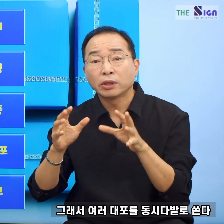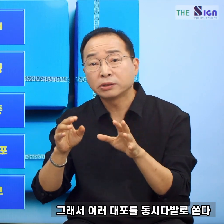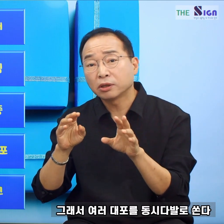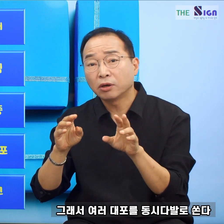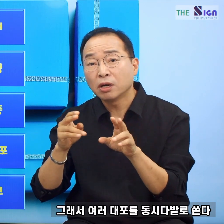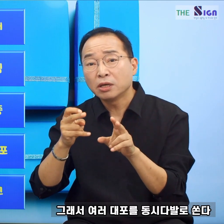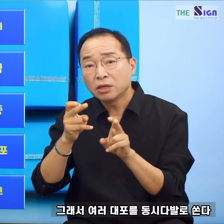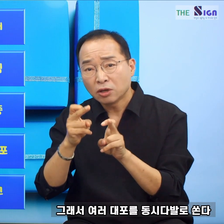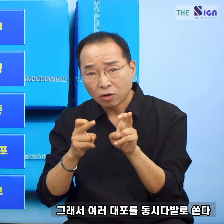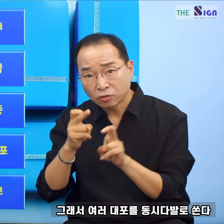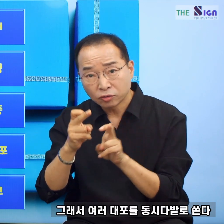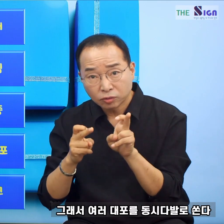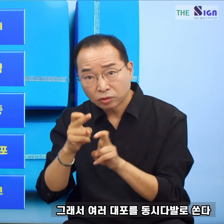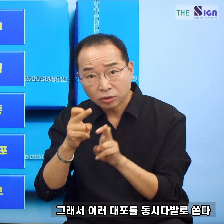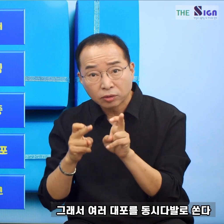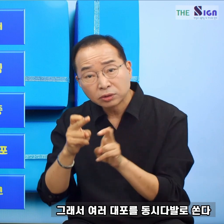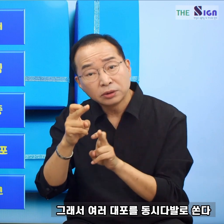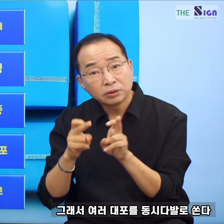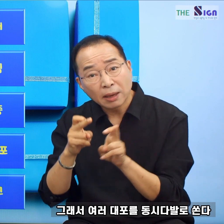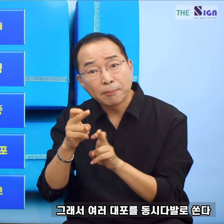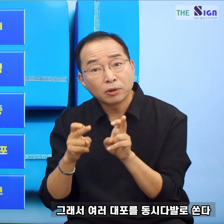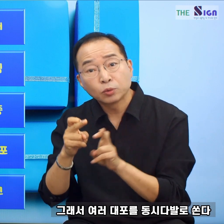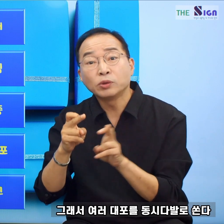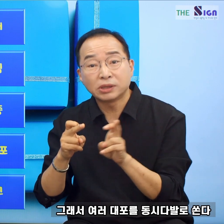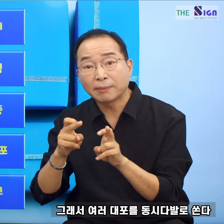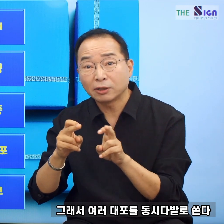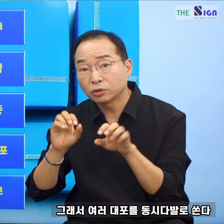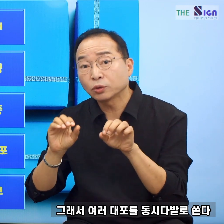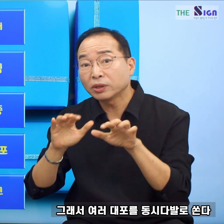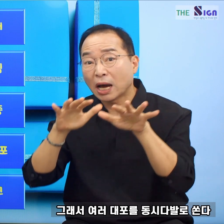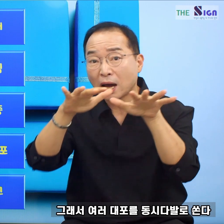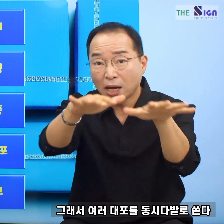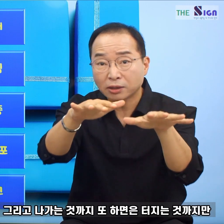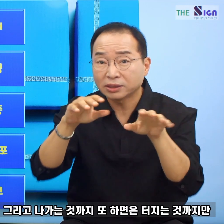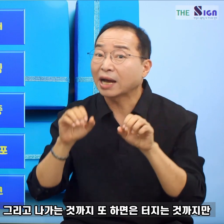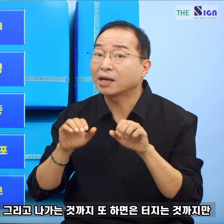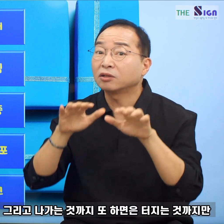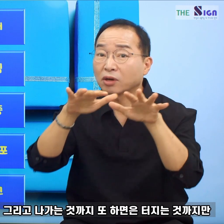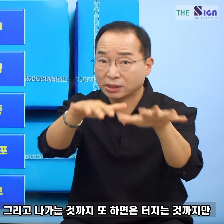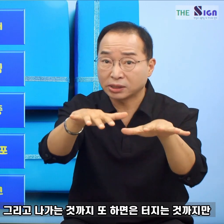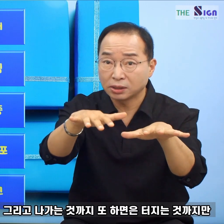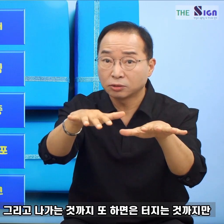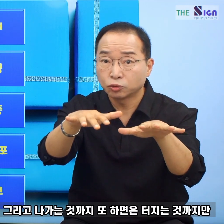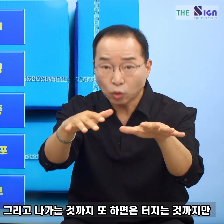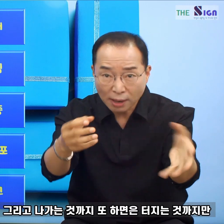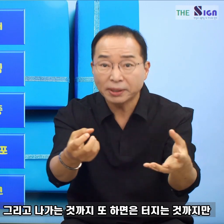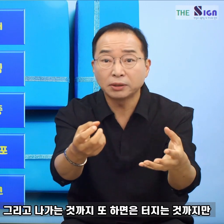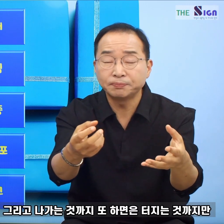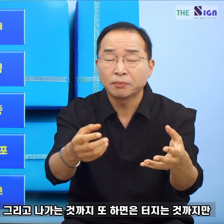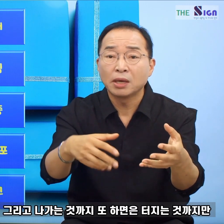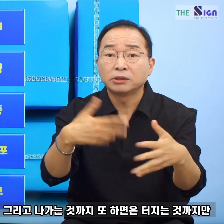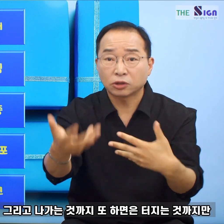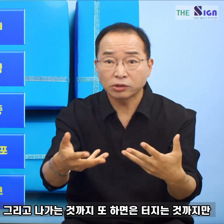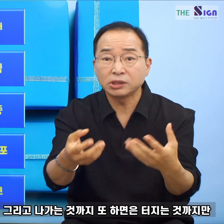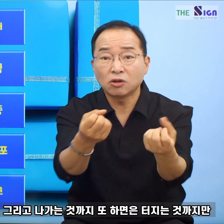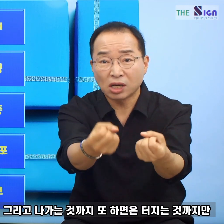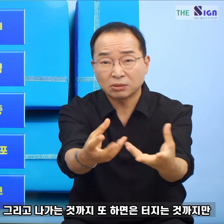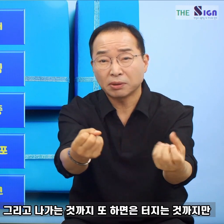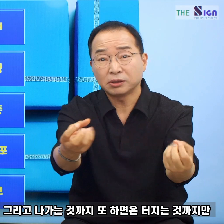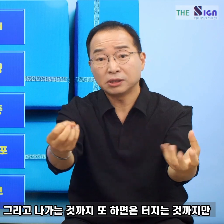그래서 여러 그 대포를 동시다발로 쏜다. 그리고 나가는 것까지 또 하면은 이제 터지는 것까지만